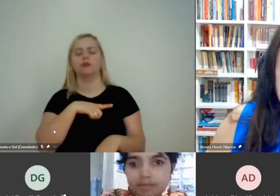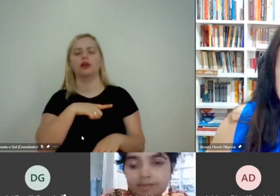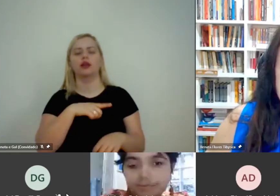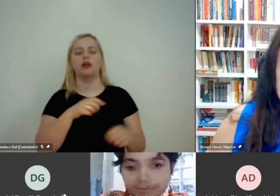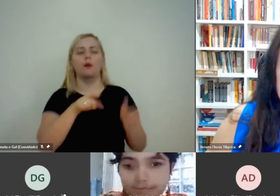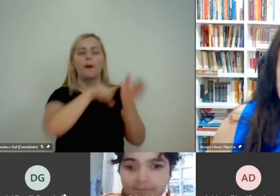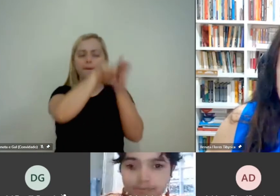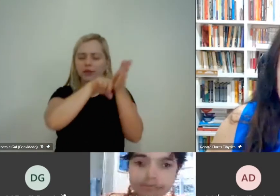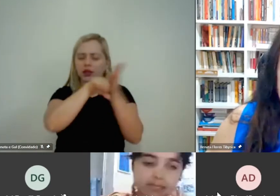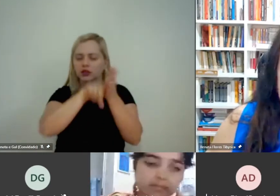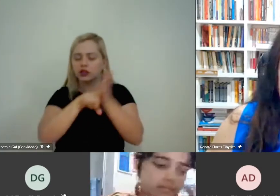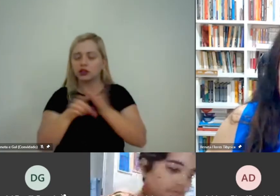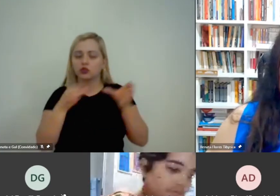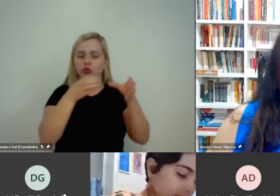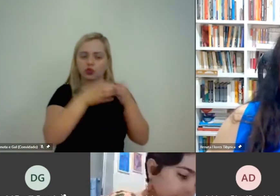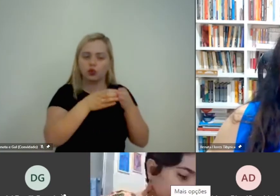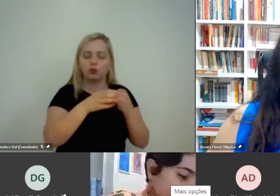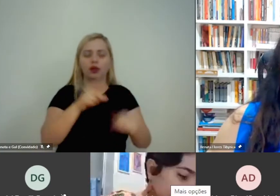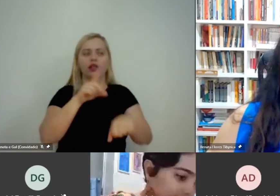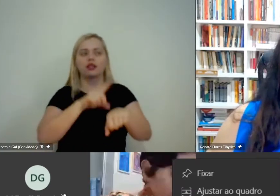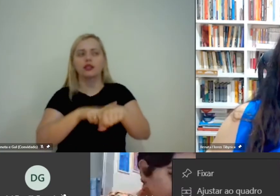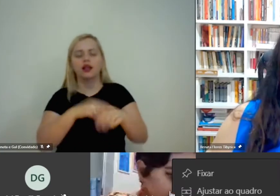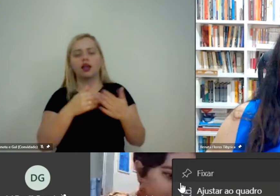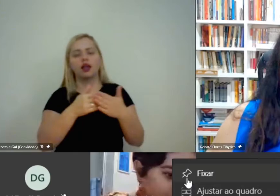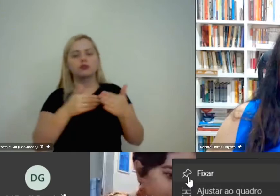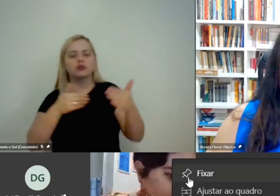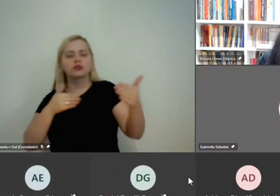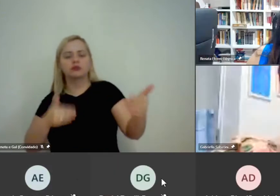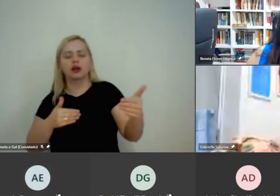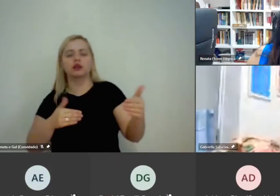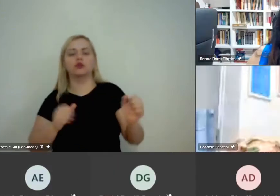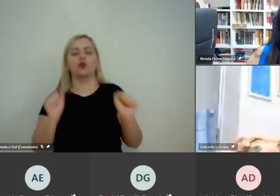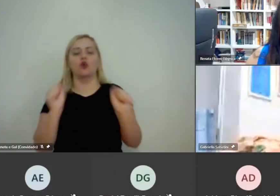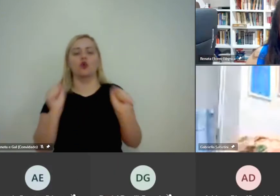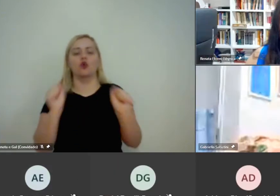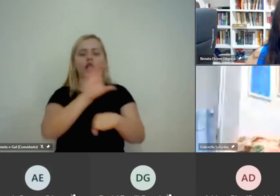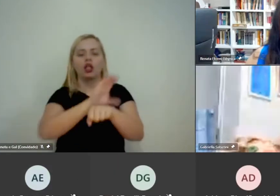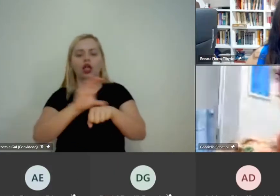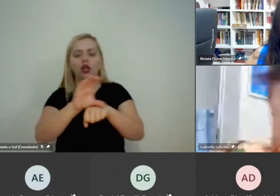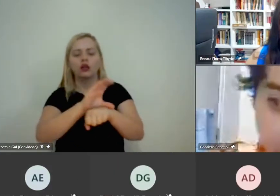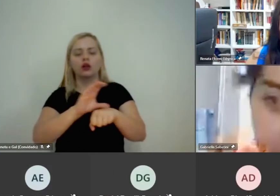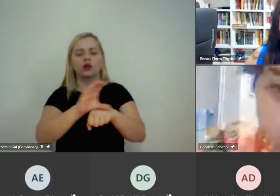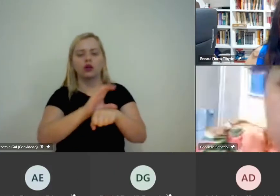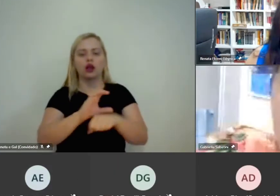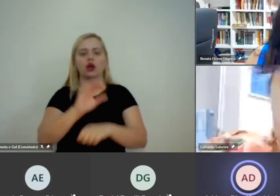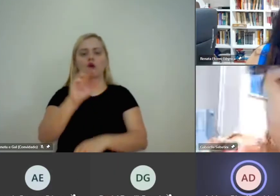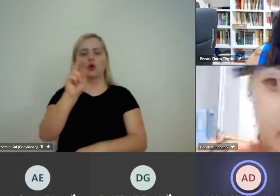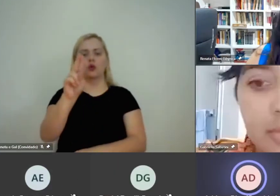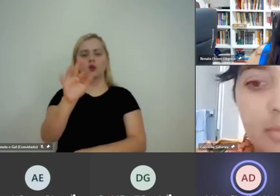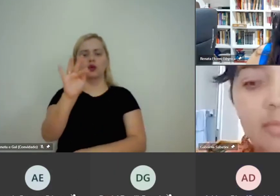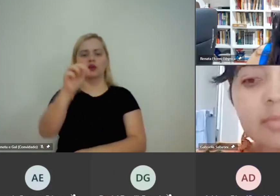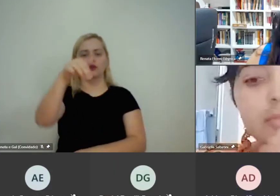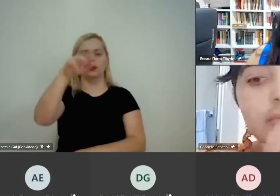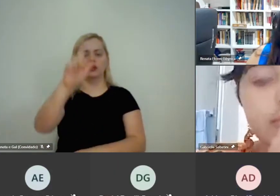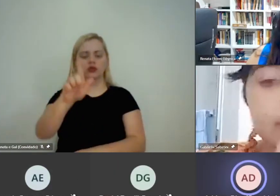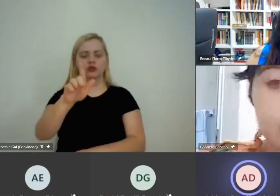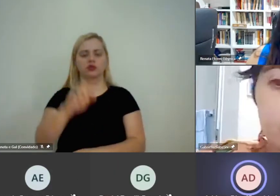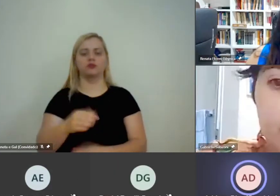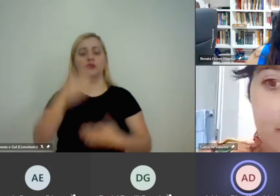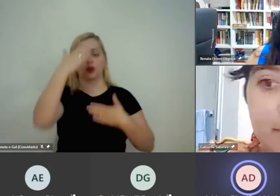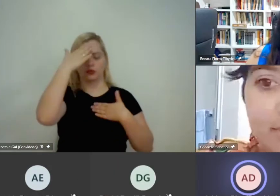de pesquisa Tempo, Espaço e Sentidos da Constituição na UFMG.